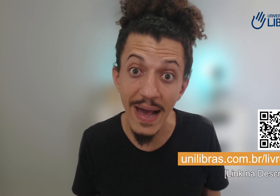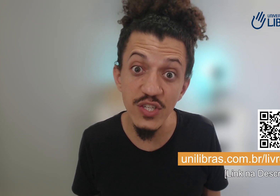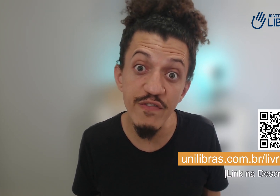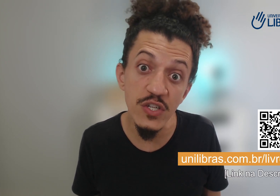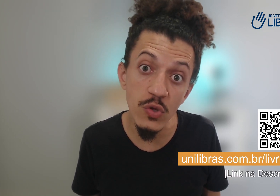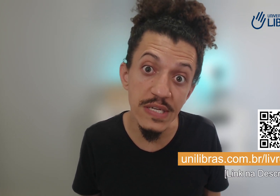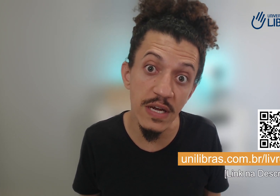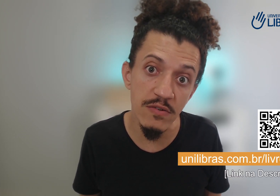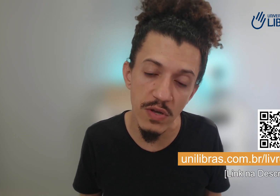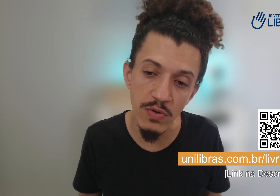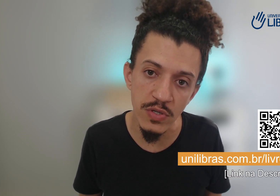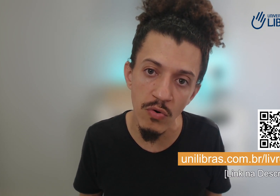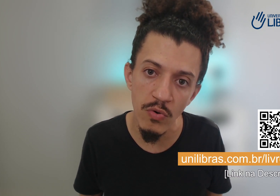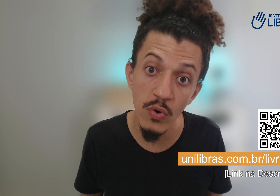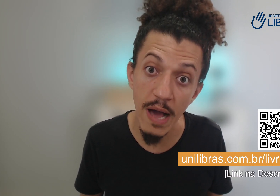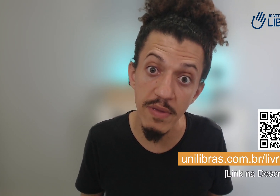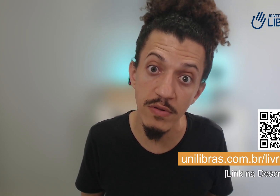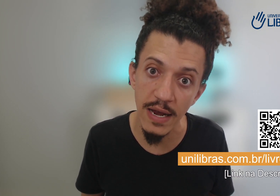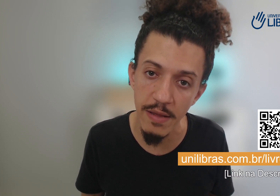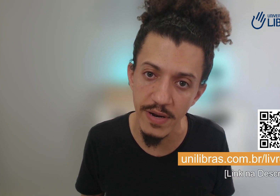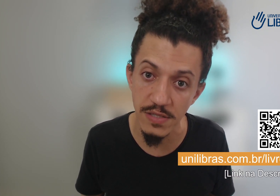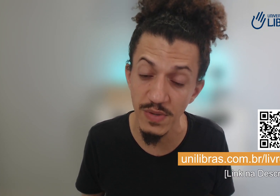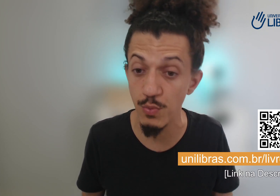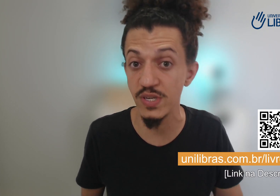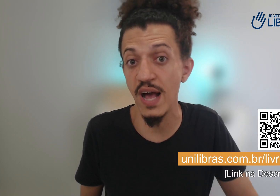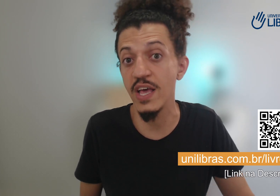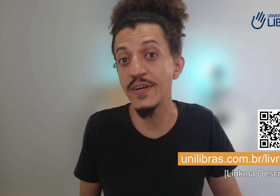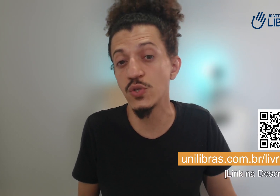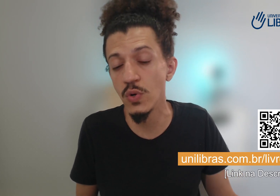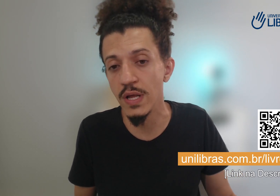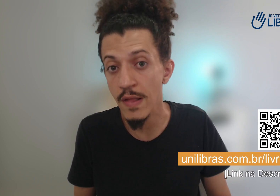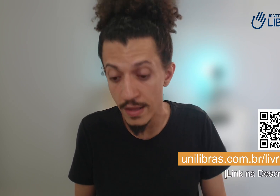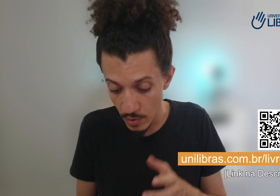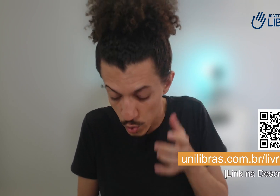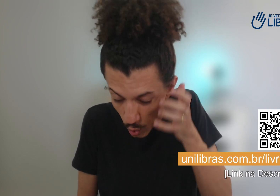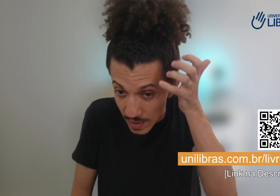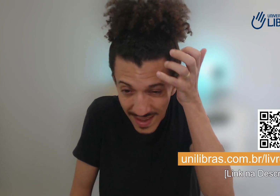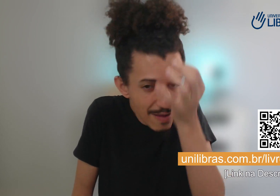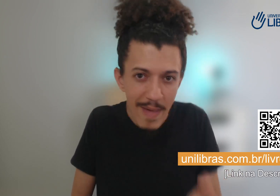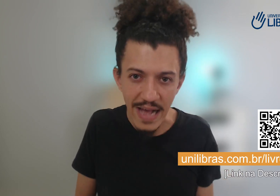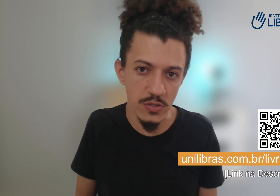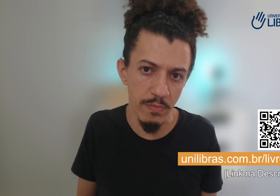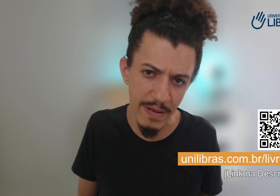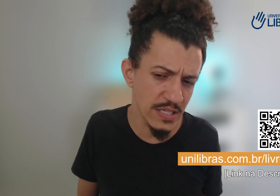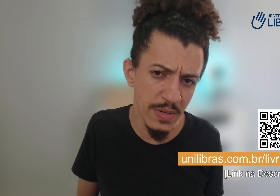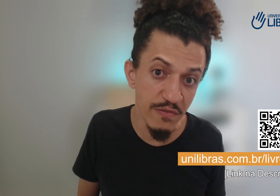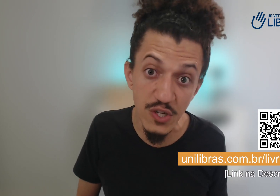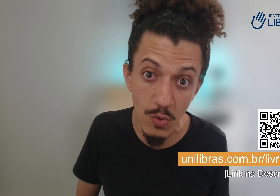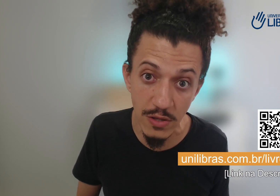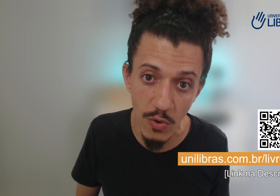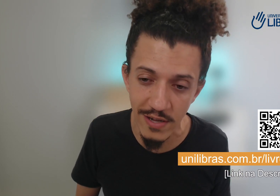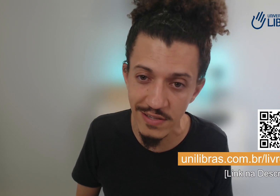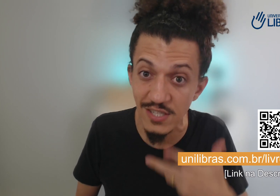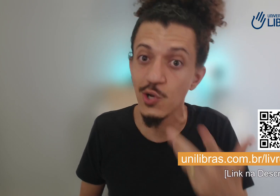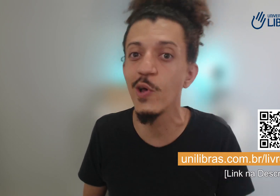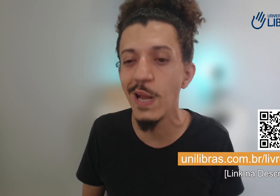mais de 22 anos que eu estou no caminho da Libras. Minha esposa Raquel é surda, então estou imerso praticamente 24 horas, até sonho em